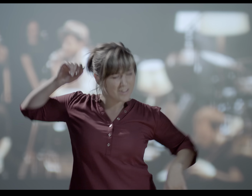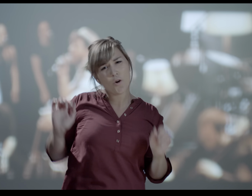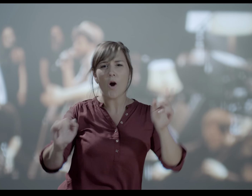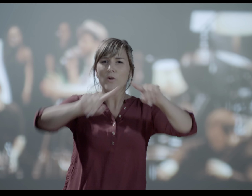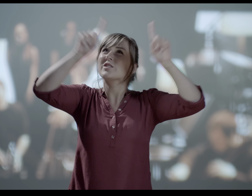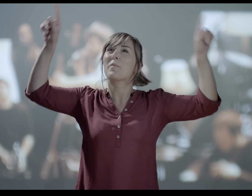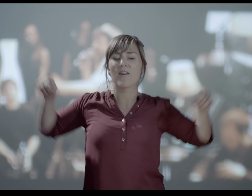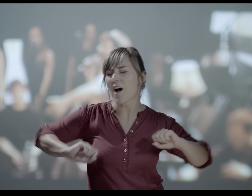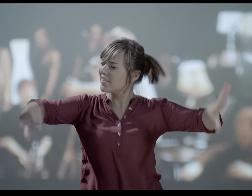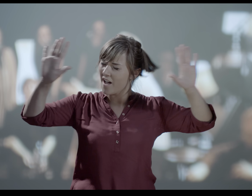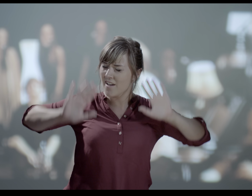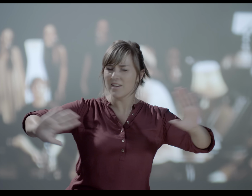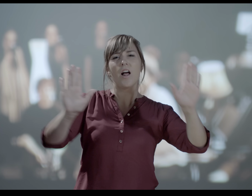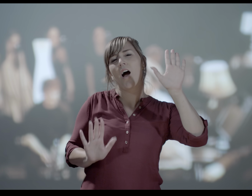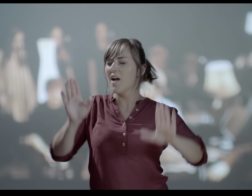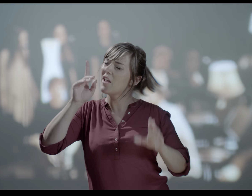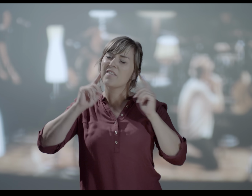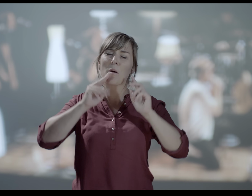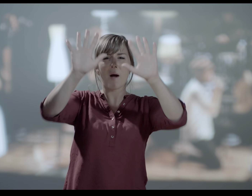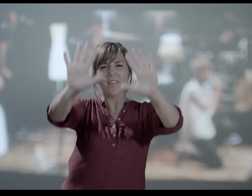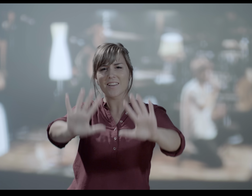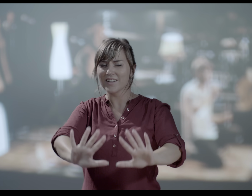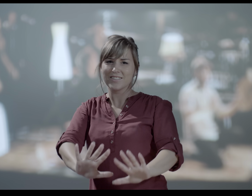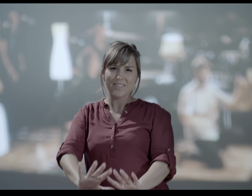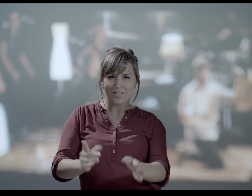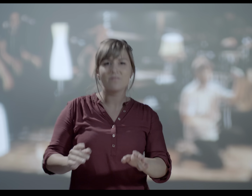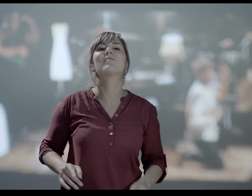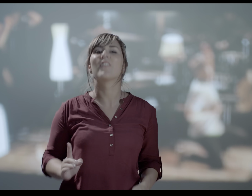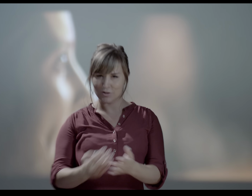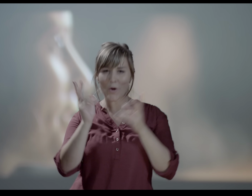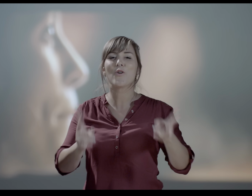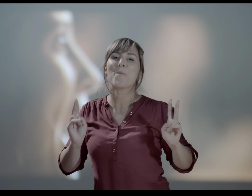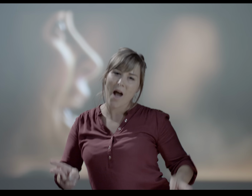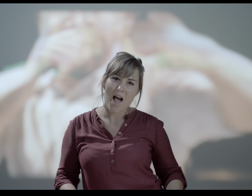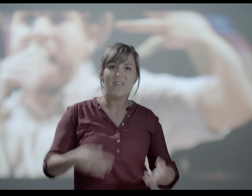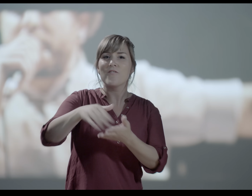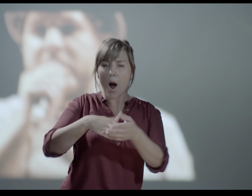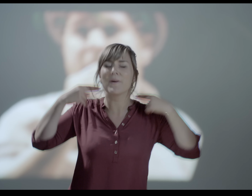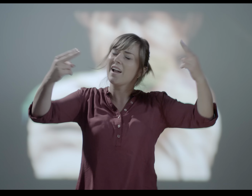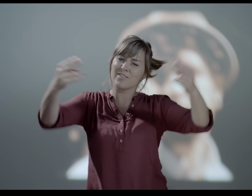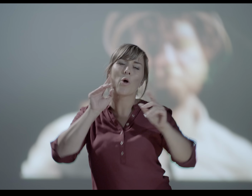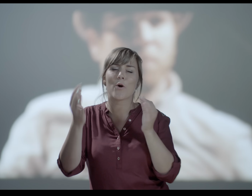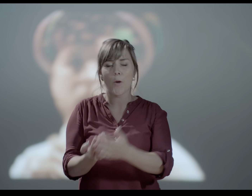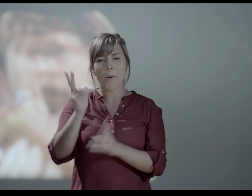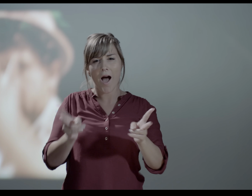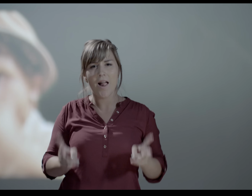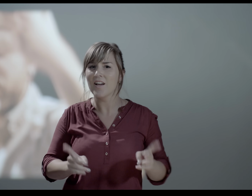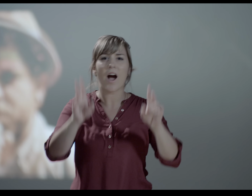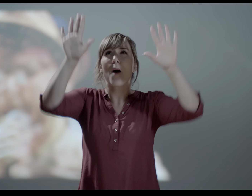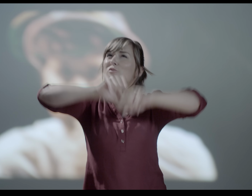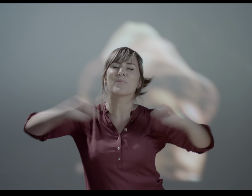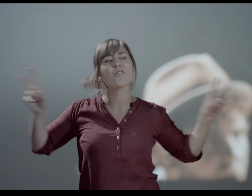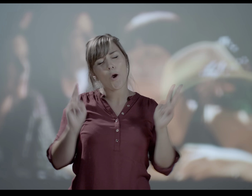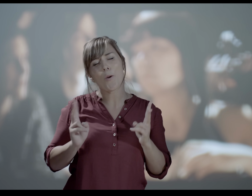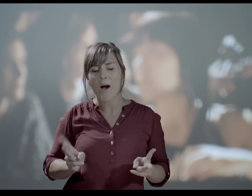abschütteln Und raus aus dem Theatersaal Ein Fehler in der Matrix Das neue Normal Fabel bekennen Das neue Normal Den